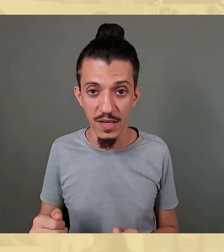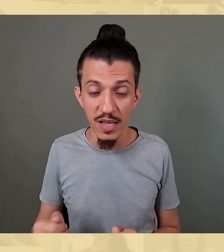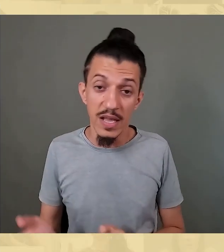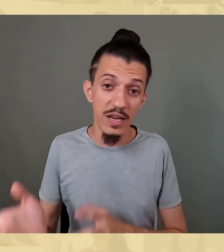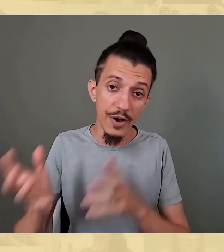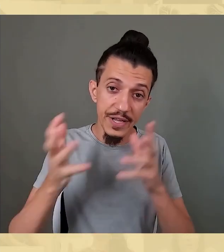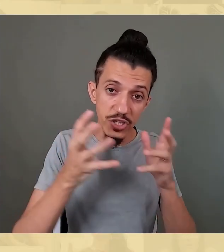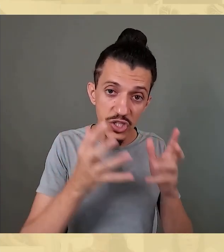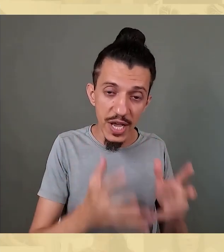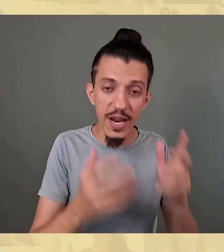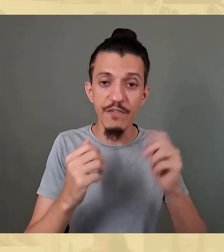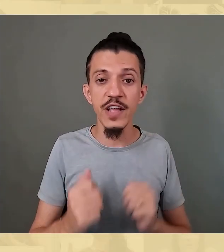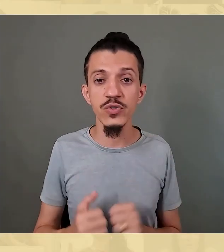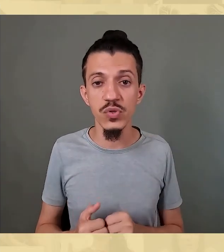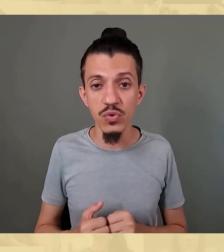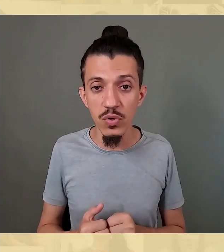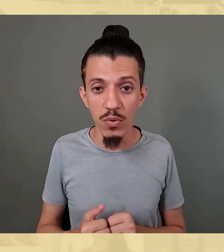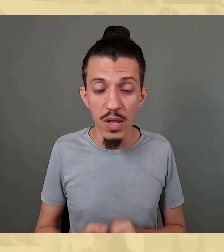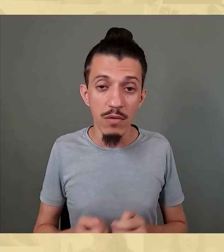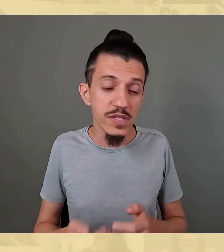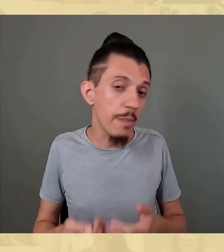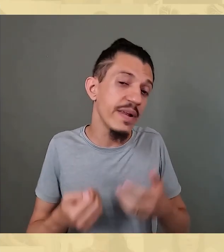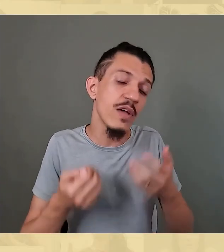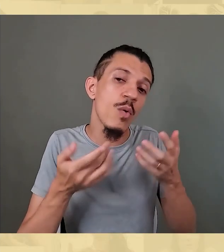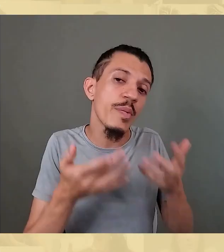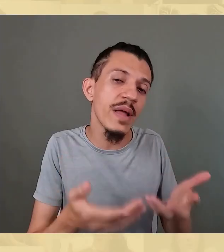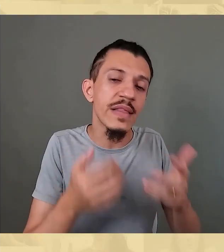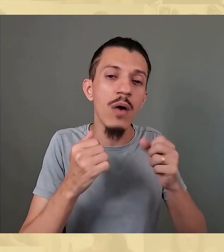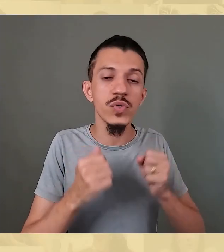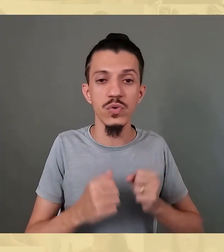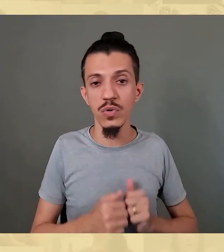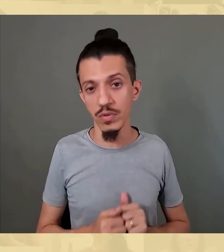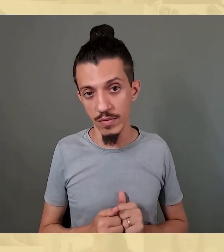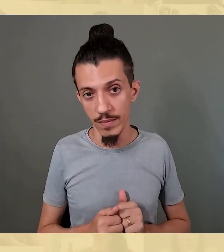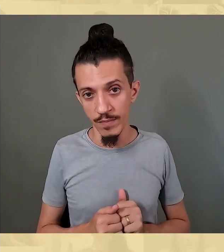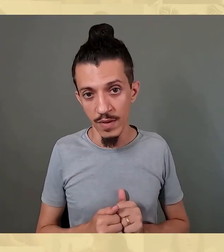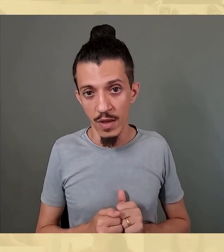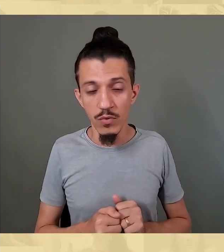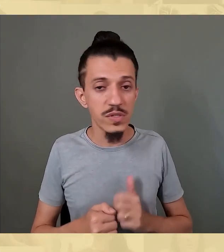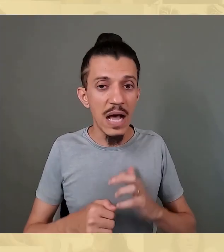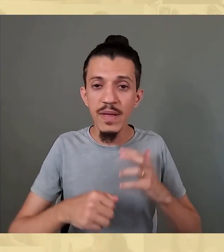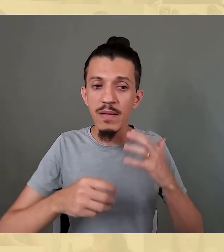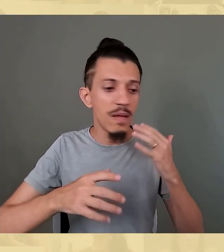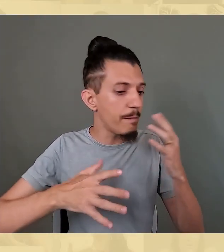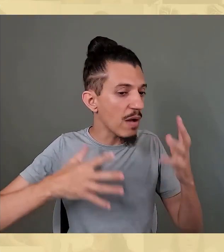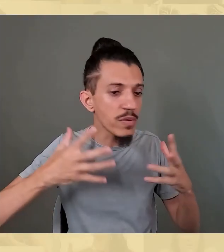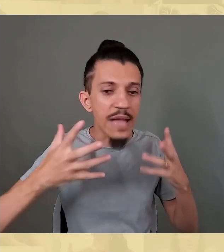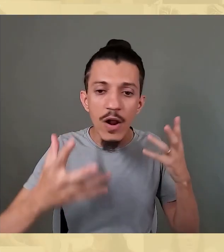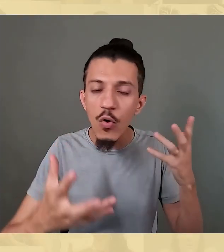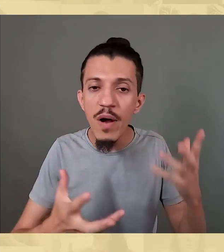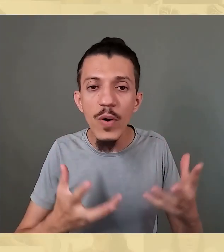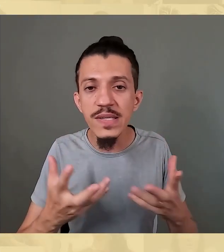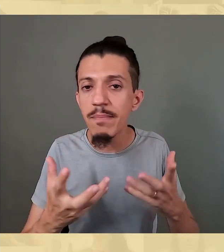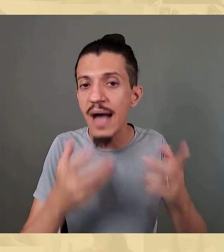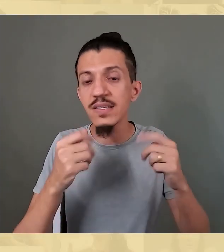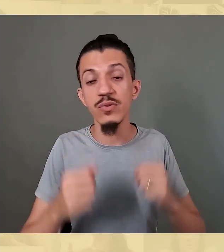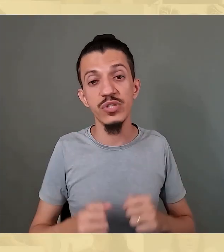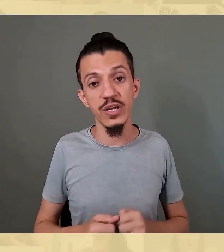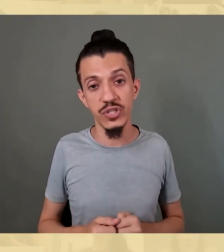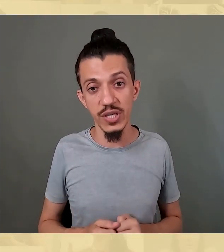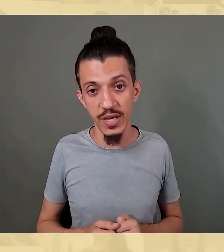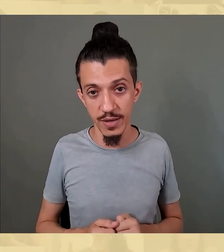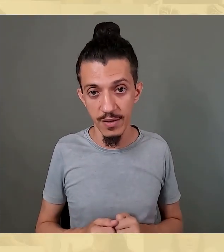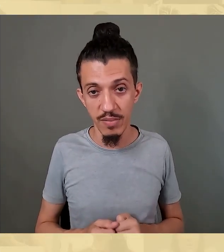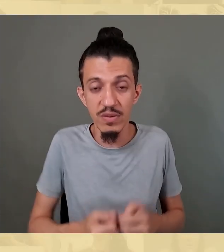Libras, e na hora que chega na frente do surdo, não sabe nem cumprimentar o surdo. Não sabe perguntar alguma coisa básica do